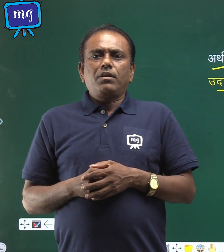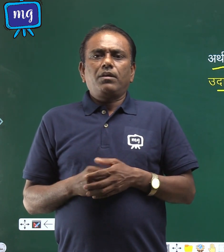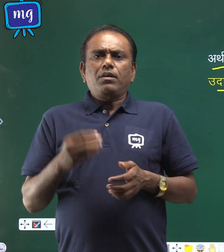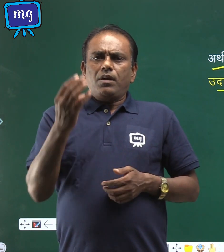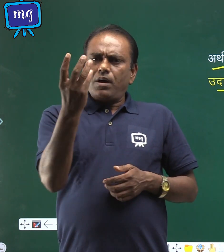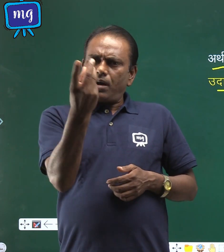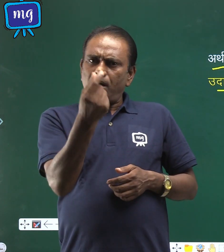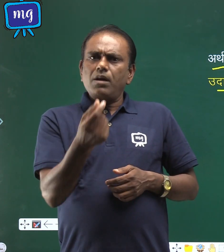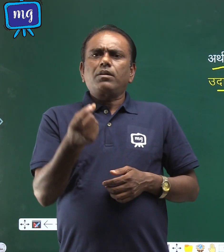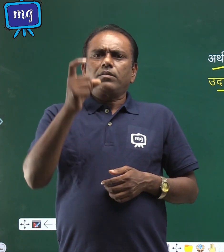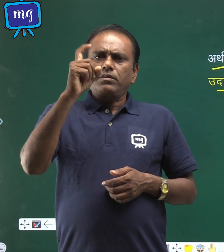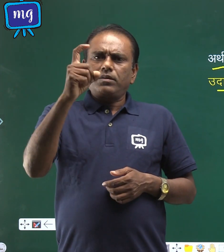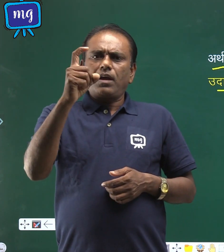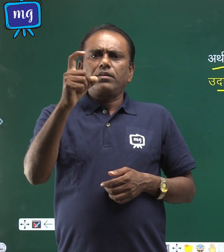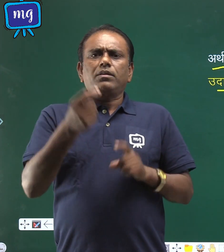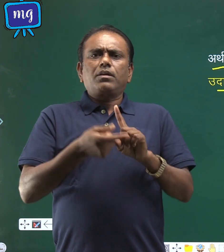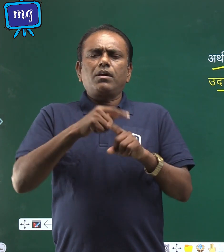अंक 7 का